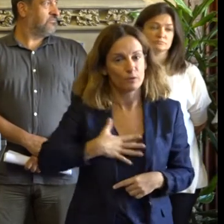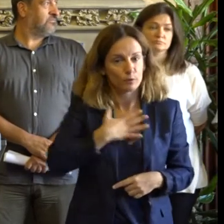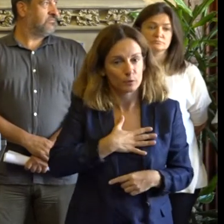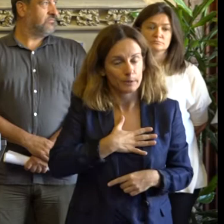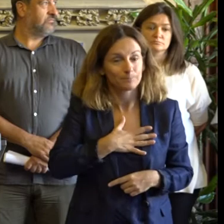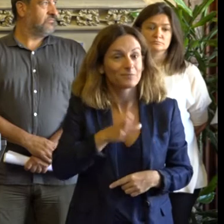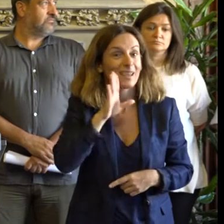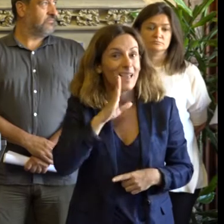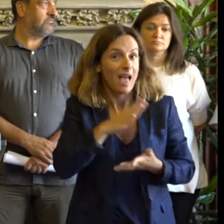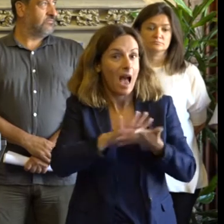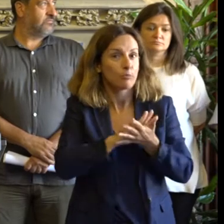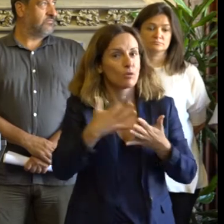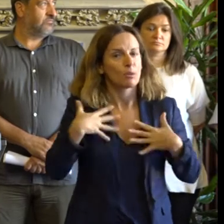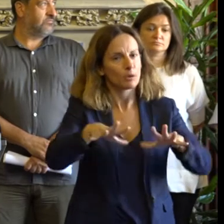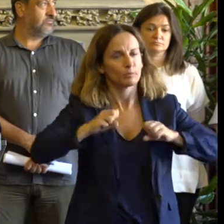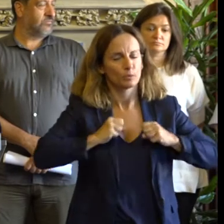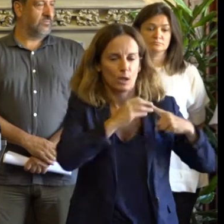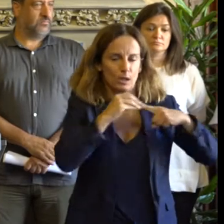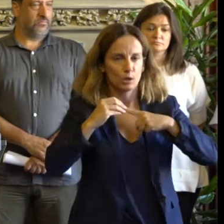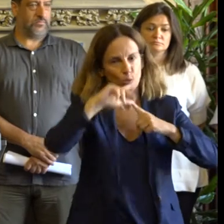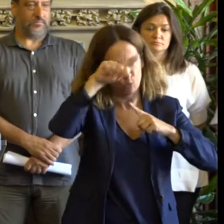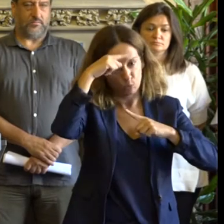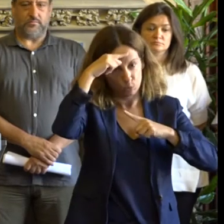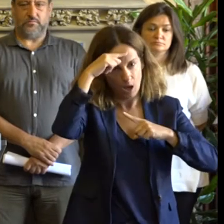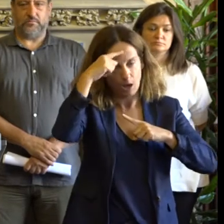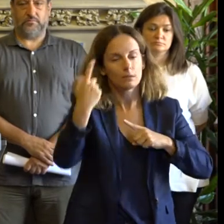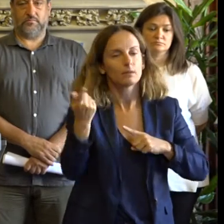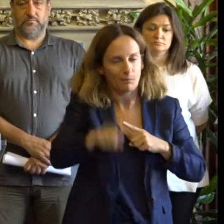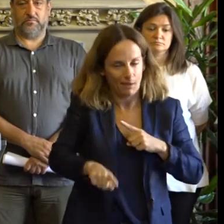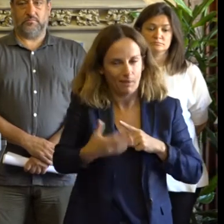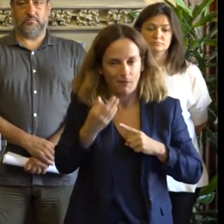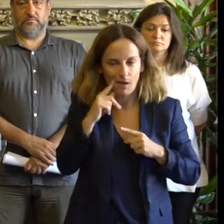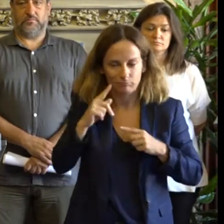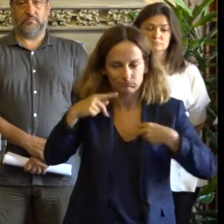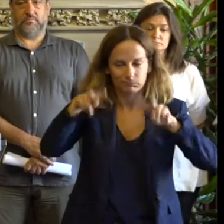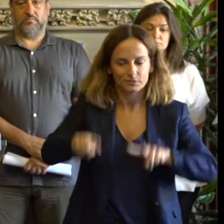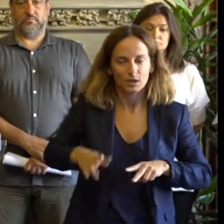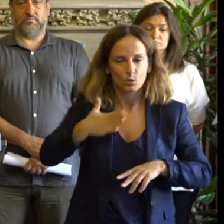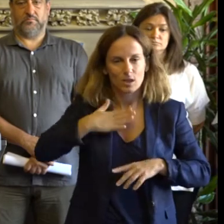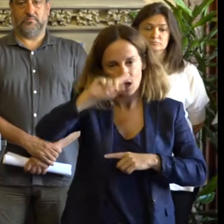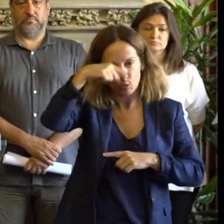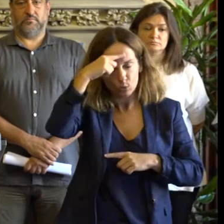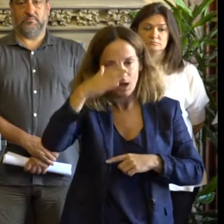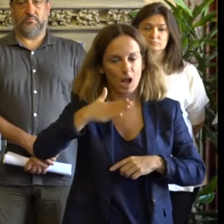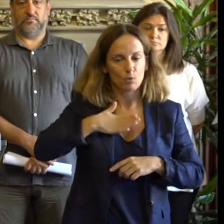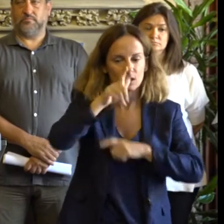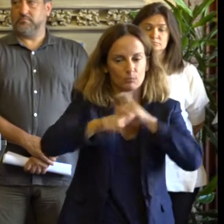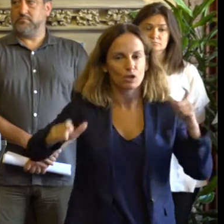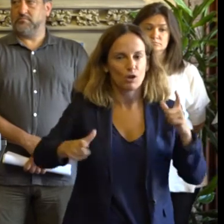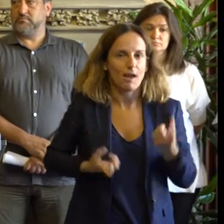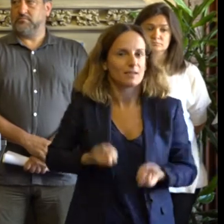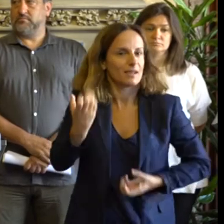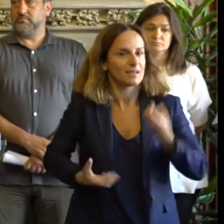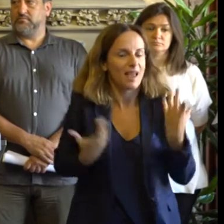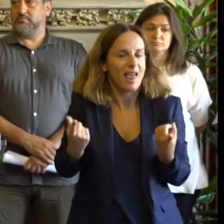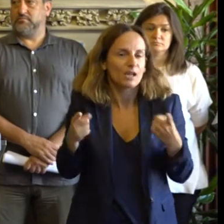implica també prestigiar la nostra cultura, els nostres creadors i tot el teixit d'indústria cultural que lluita dia a dia per fer